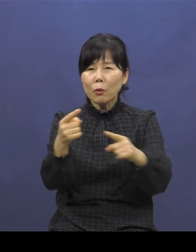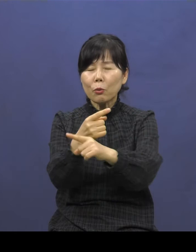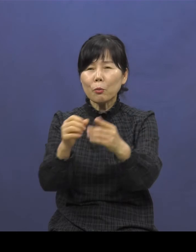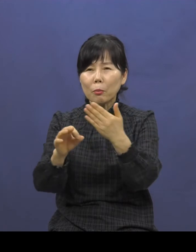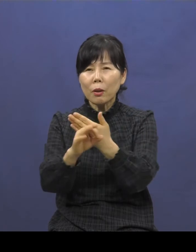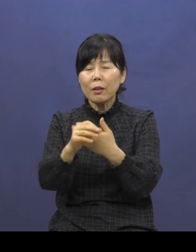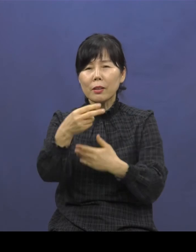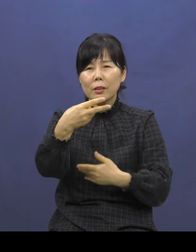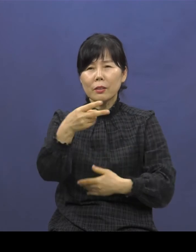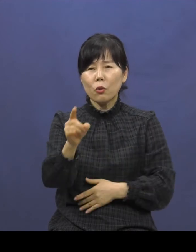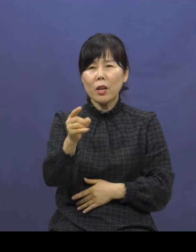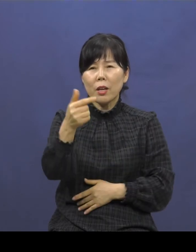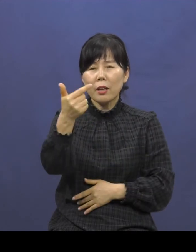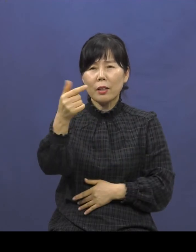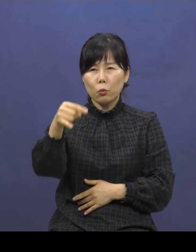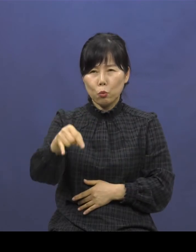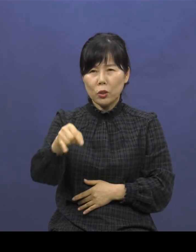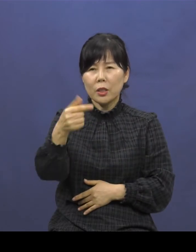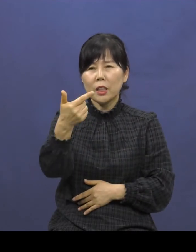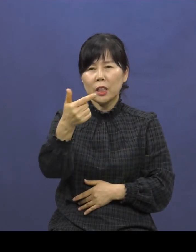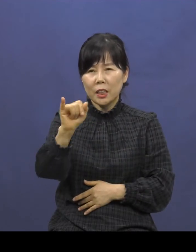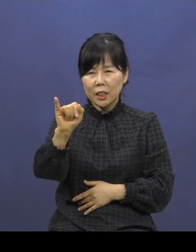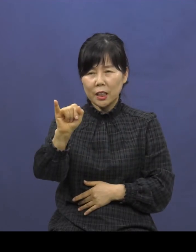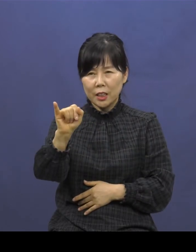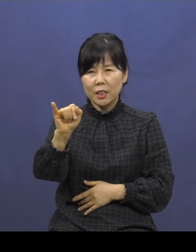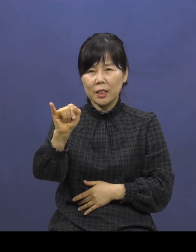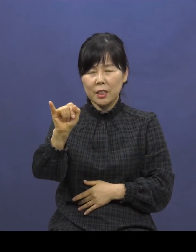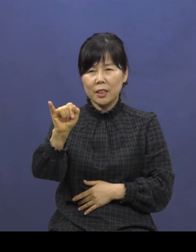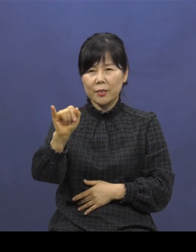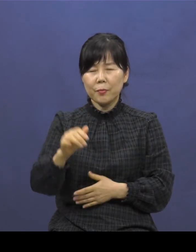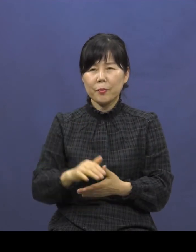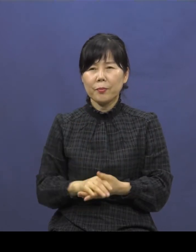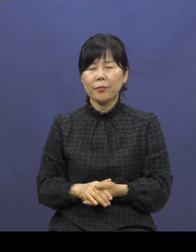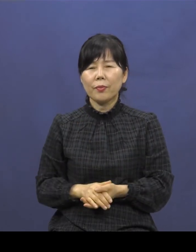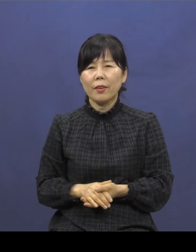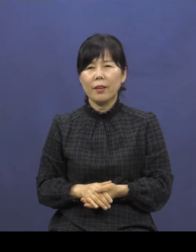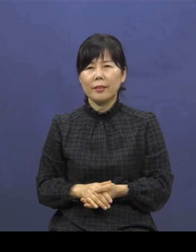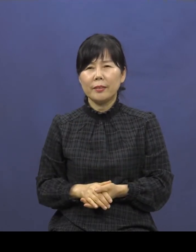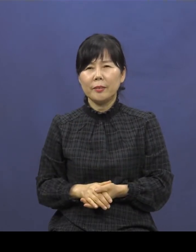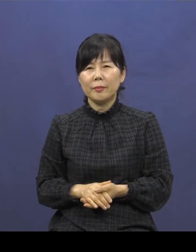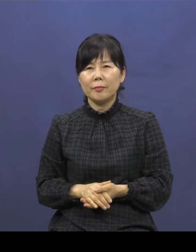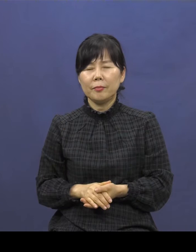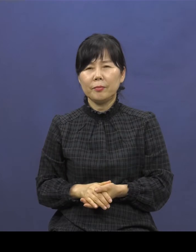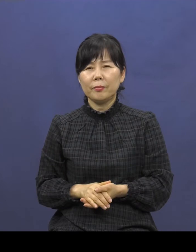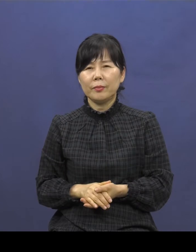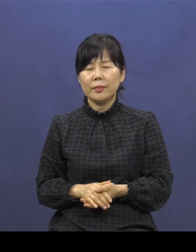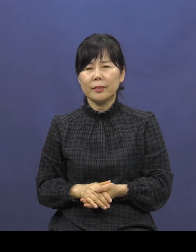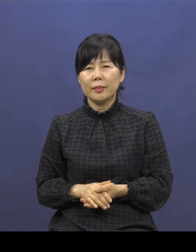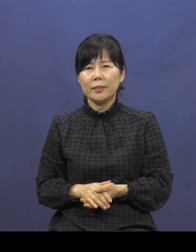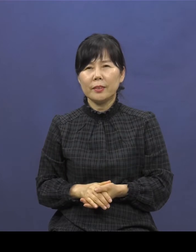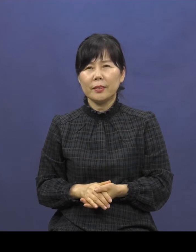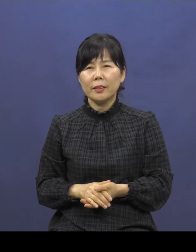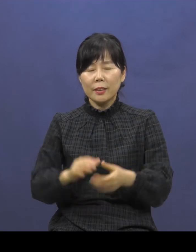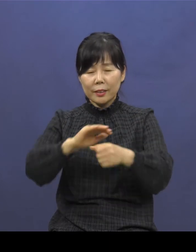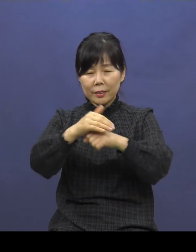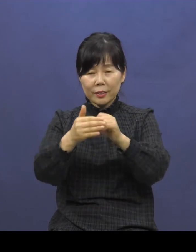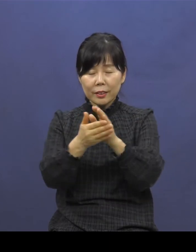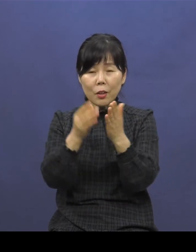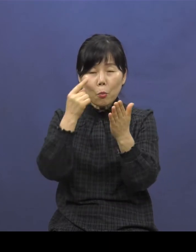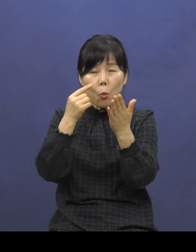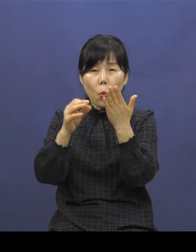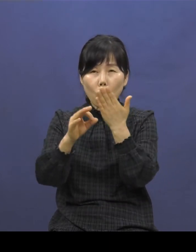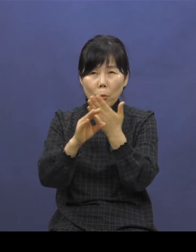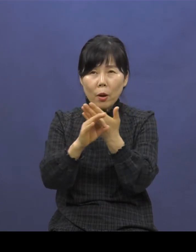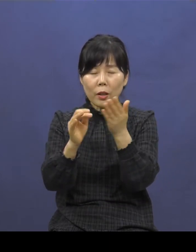데누니라는 거죠. 데누니, 영어로 말하면 but now입니다. but now.